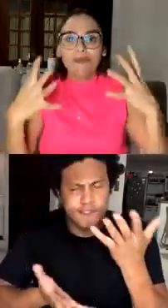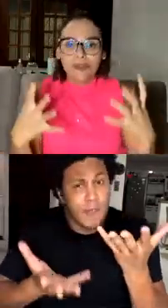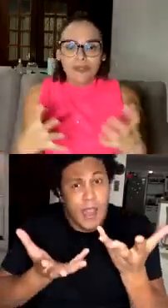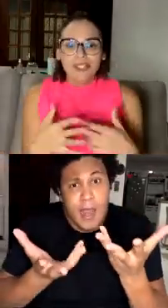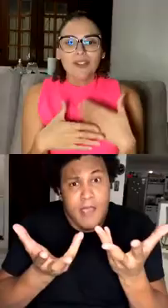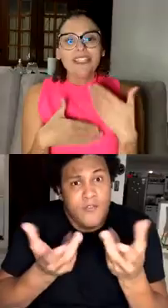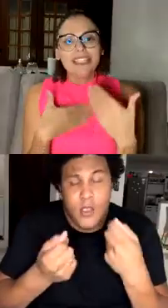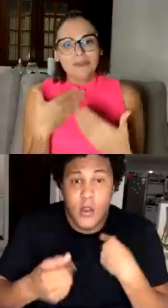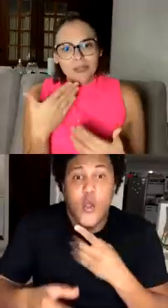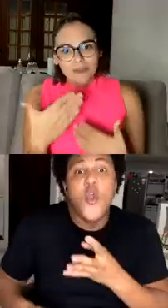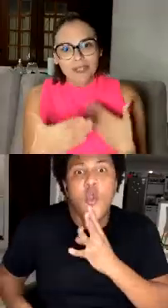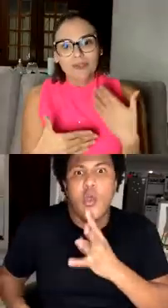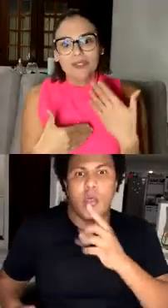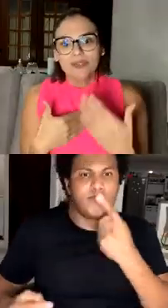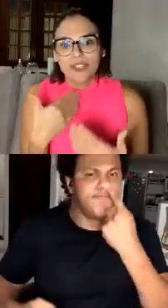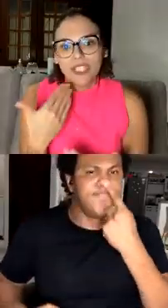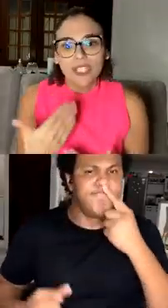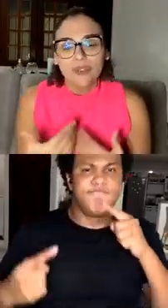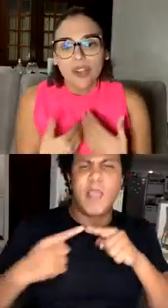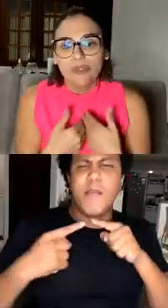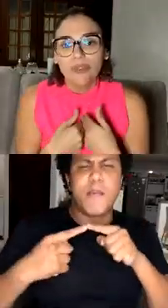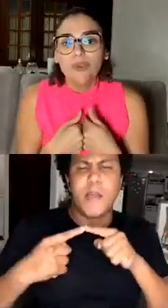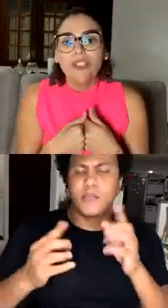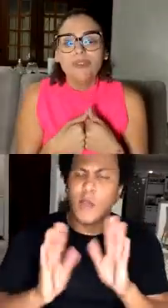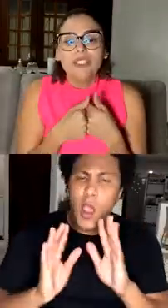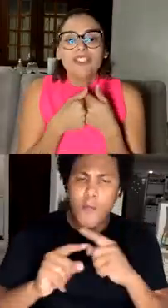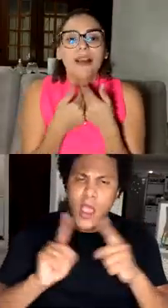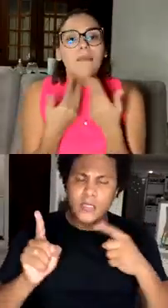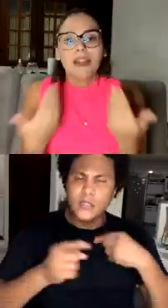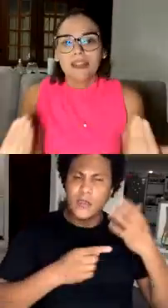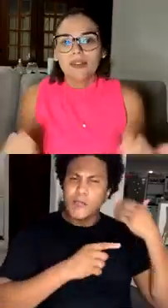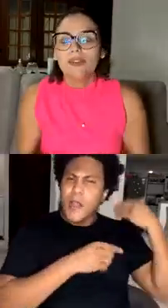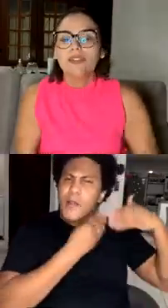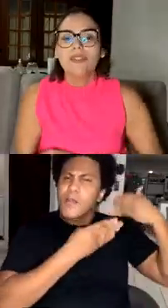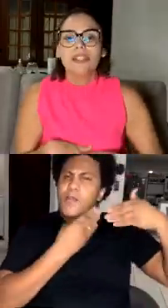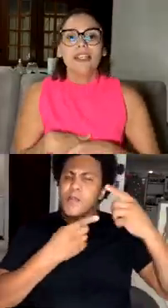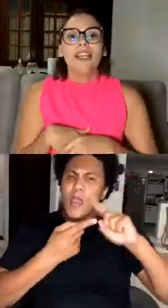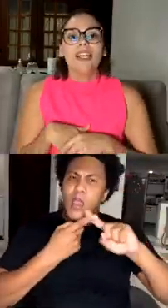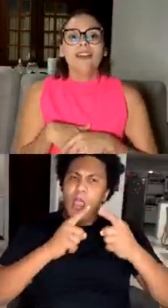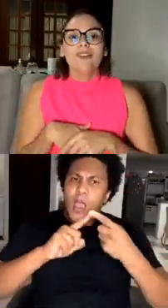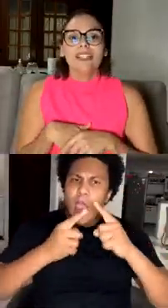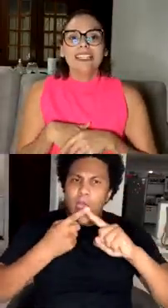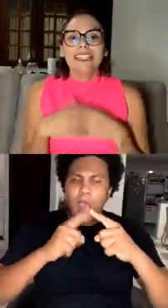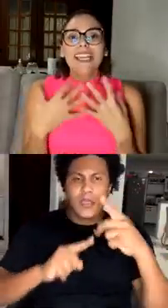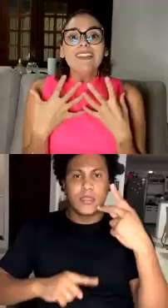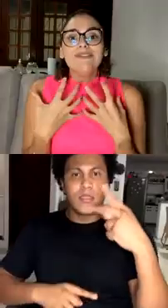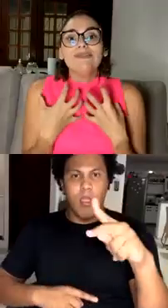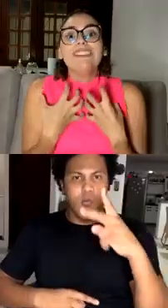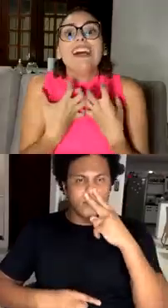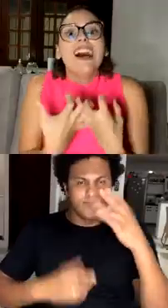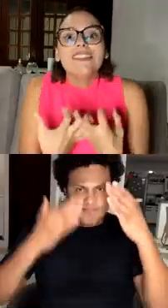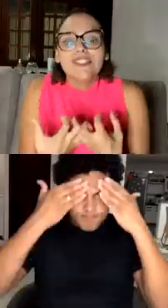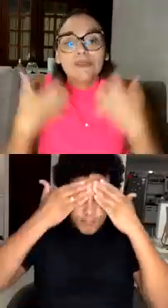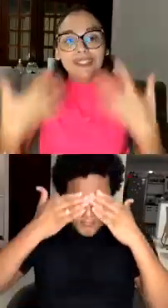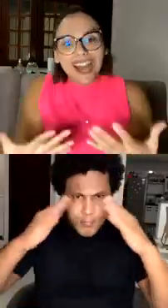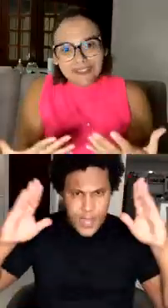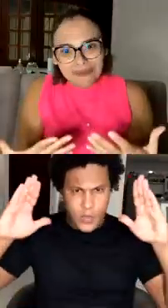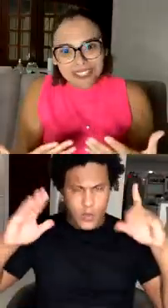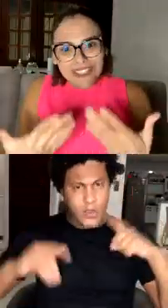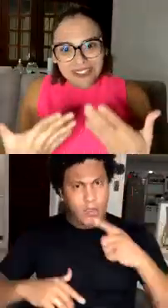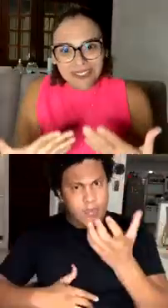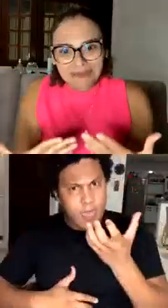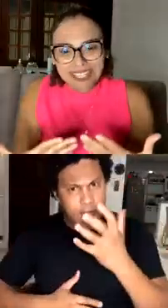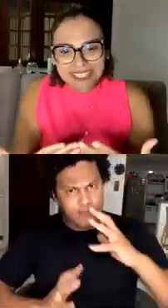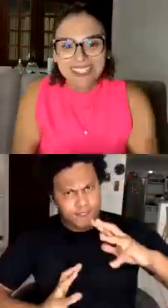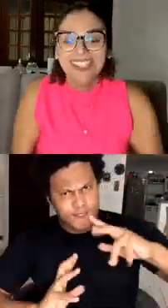conhece muito, mas só esse tempo que a gente passou discutindo, eu vi o quanto você está aberta, o quanto você tem vontade de mudar o mundo, a